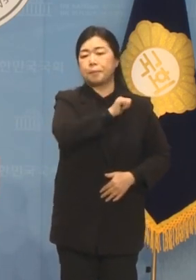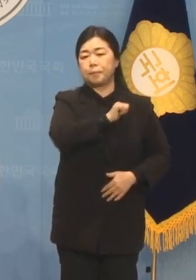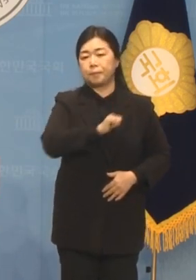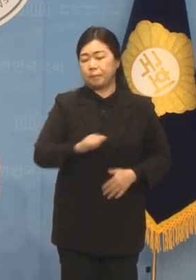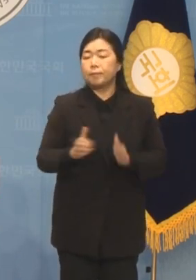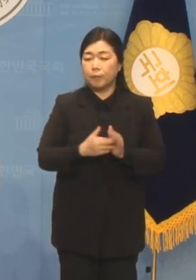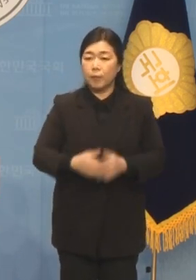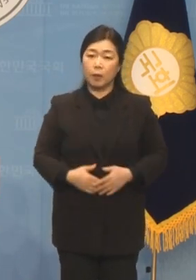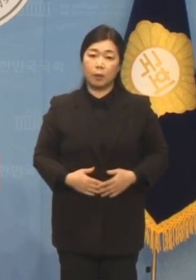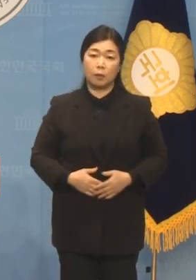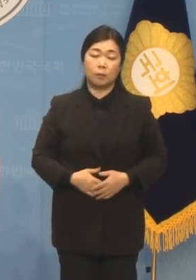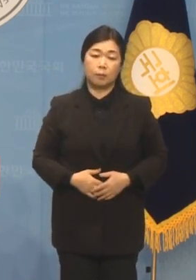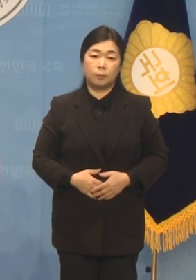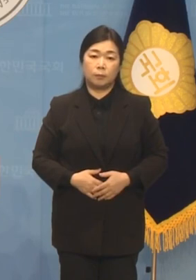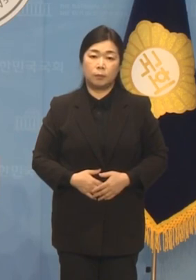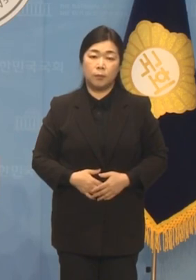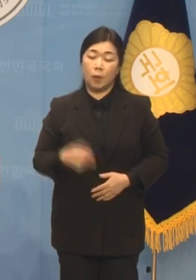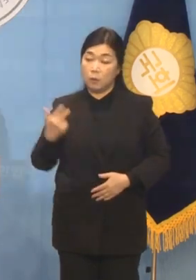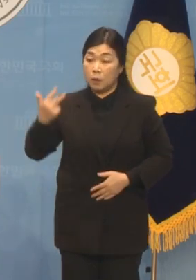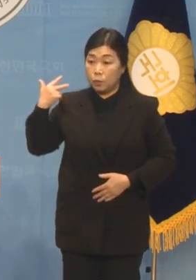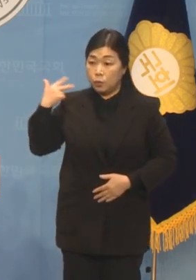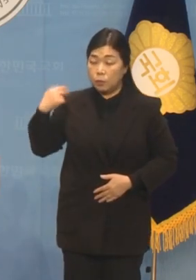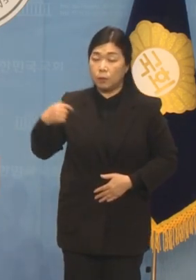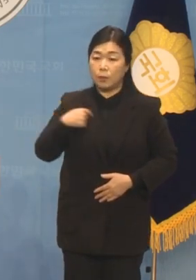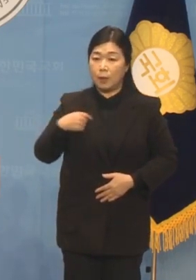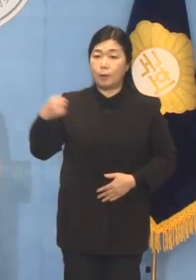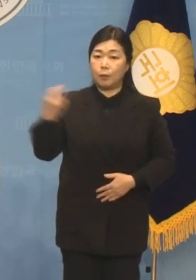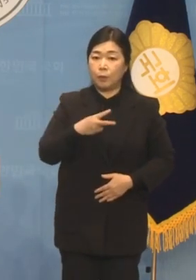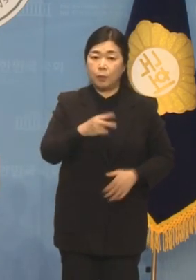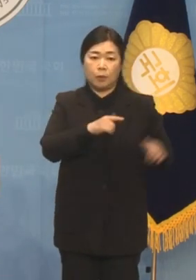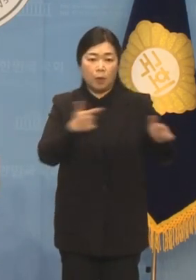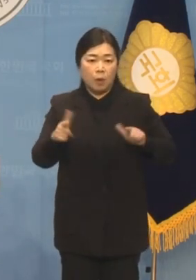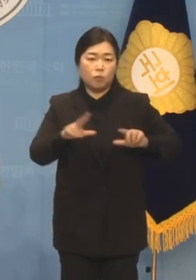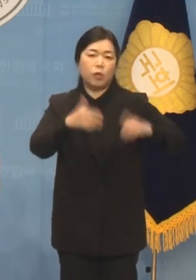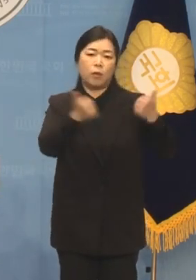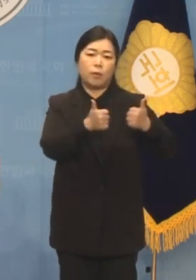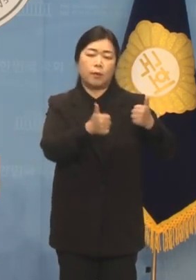지난주 저를 비롯한 여러 국회의원이 경선에서 패했습니다.